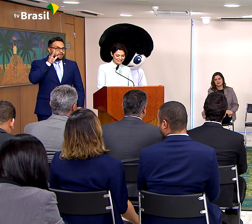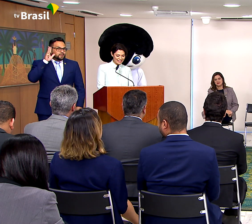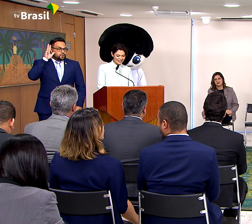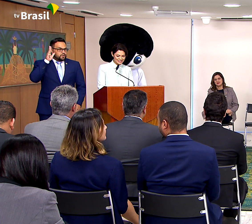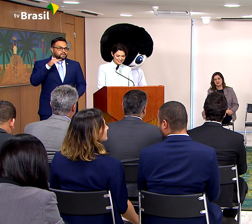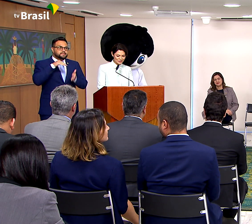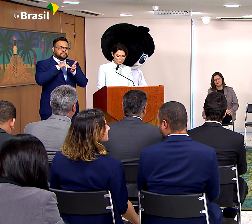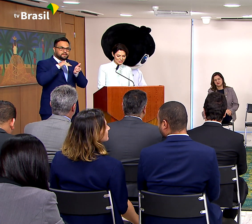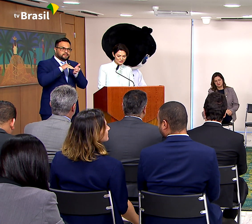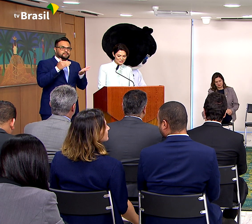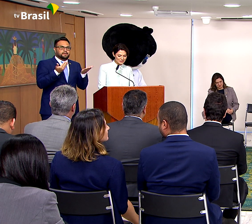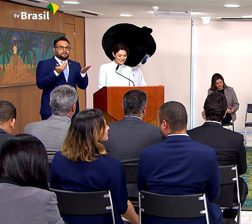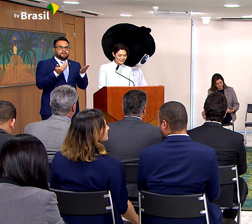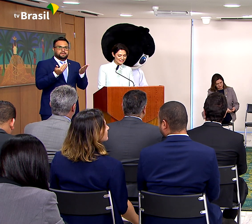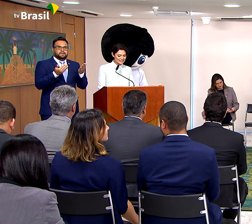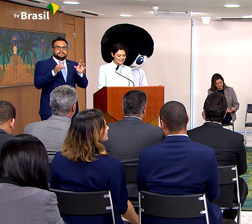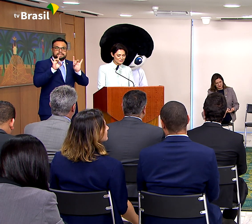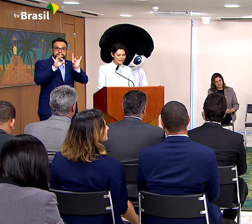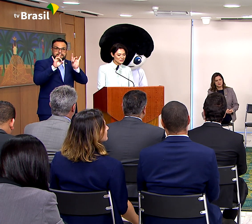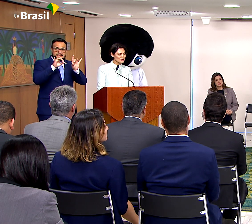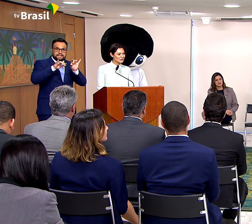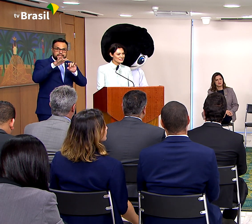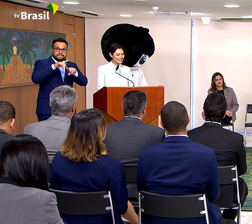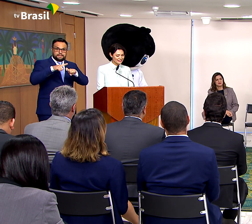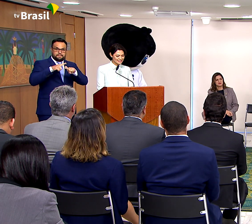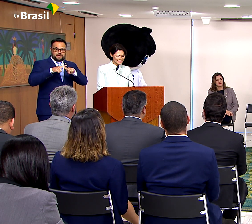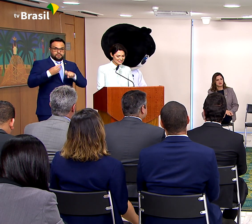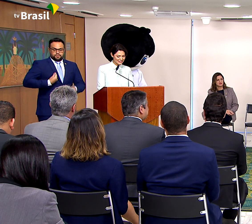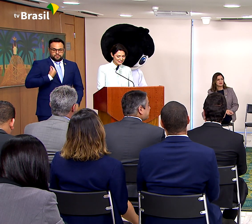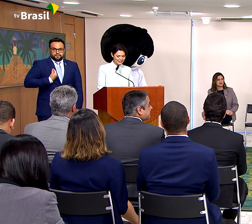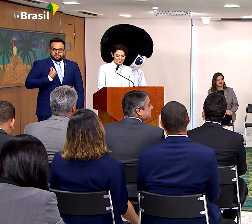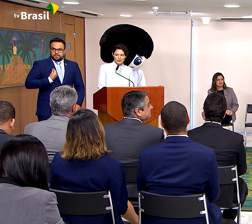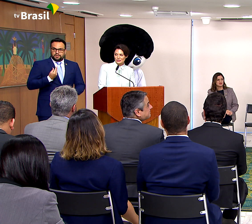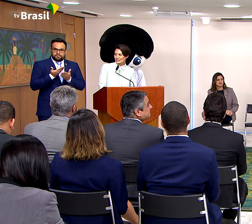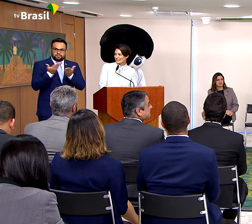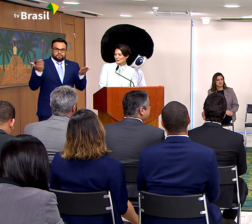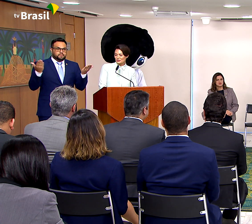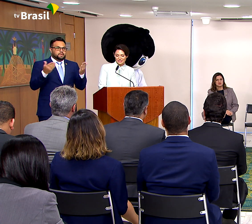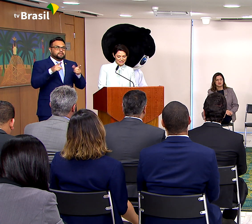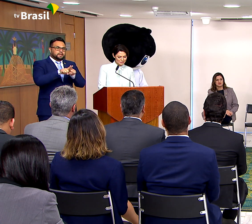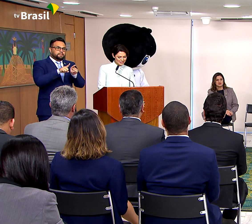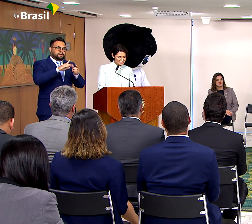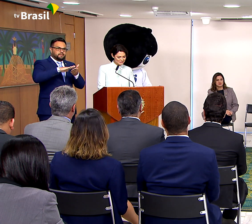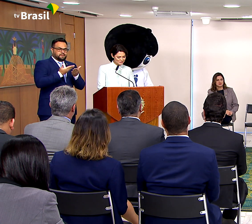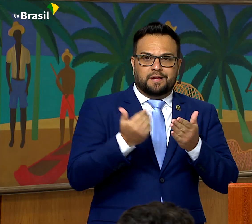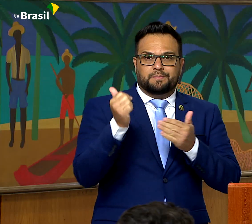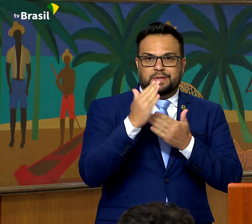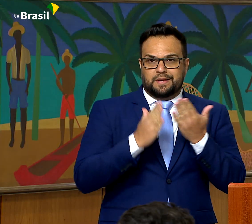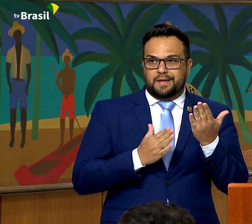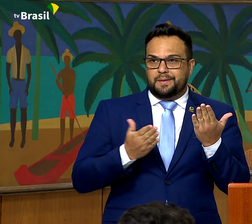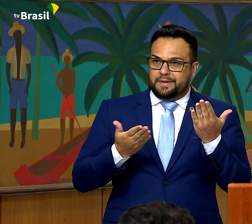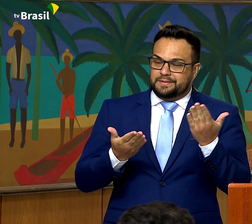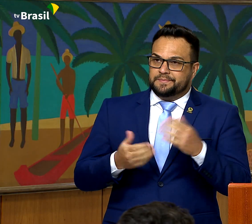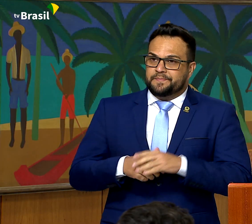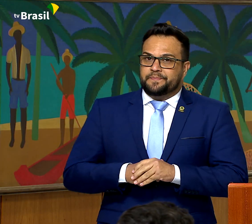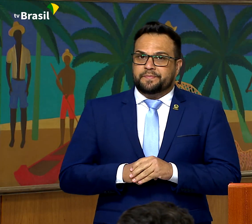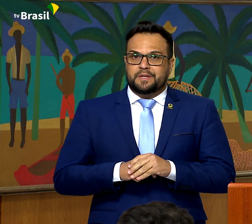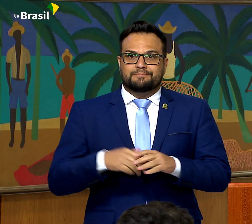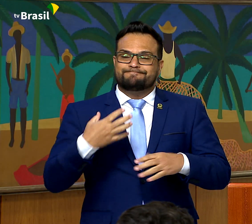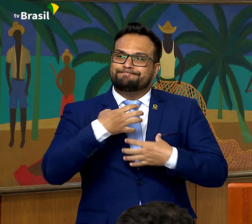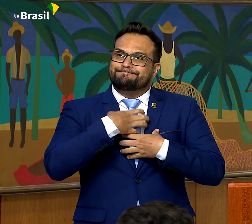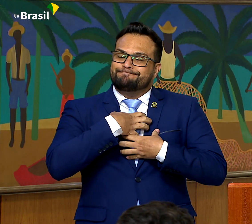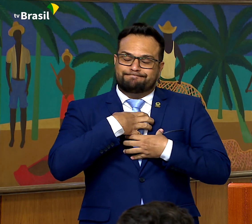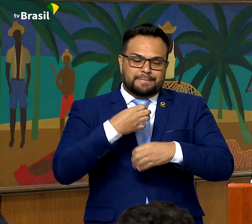nossos secretários, executivos, especialistas, médicos presentes, nossos intérpretes de Libras. Que